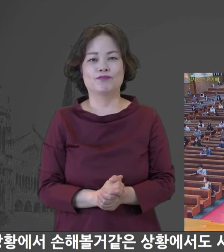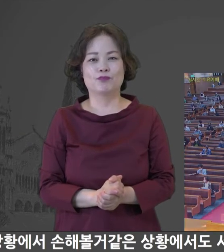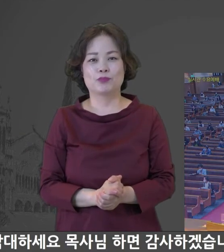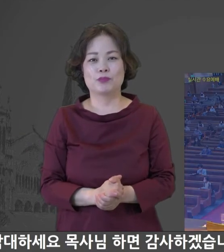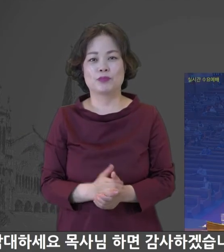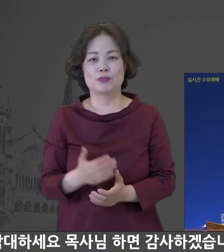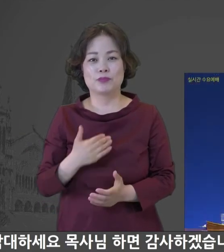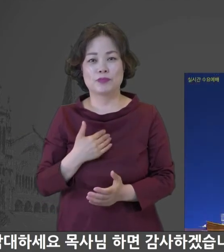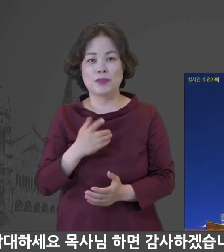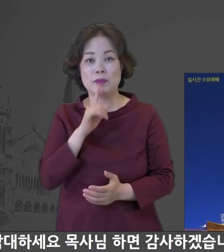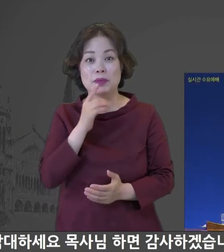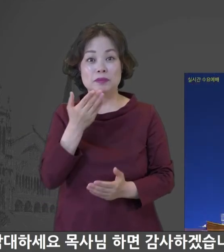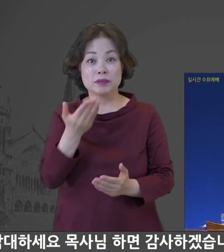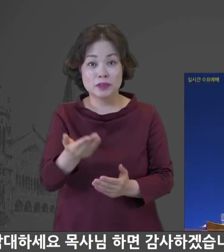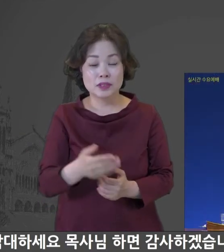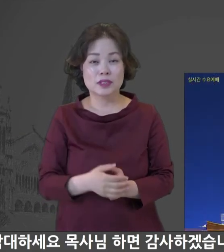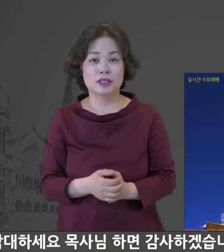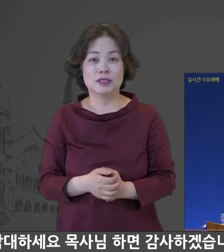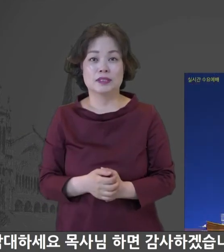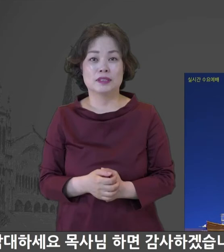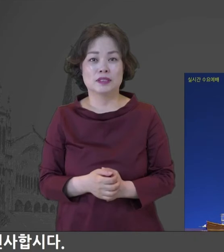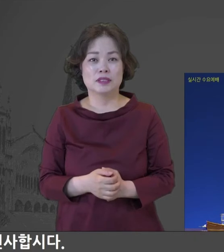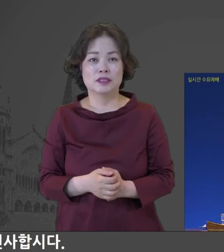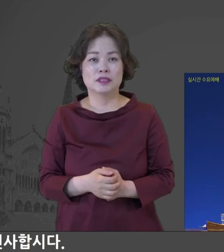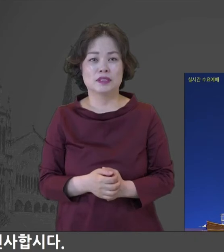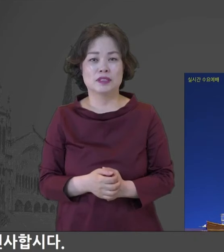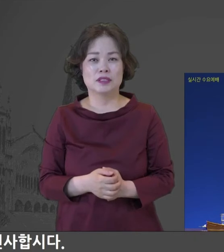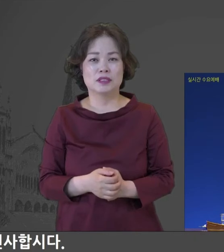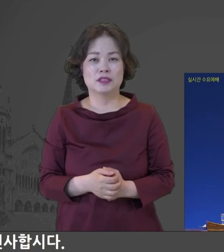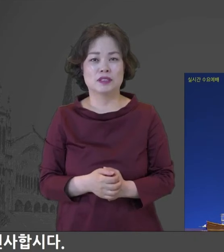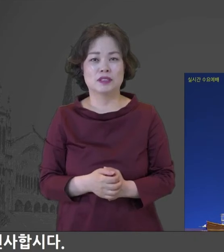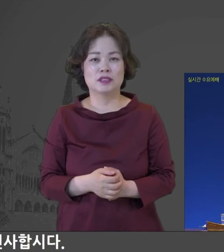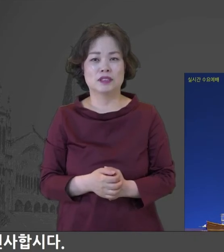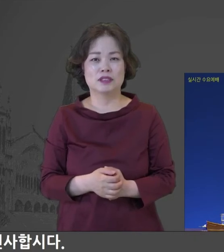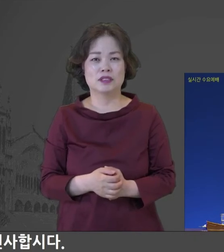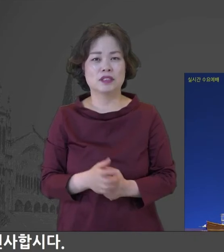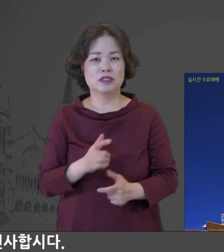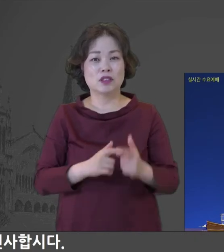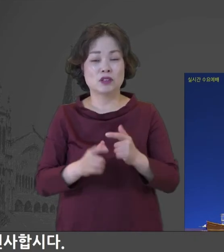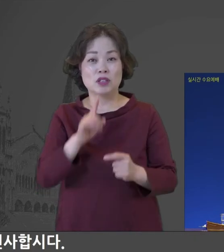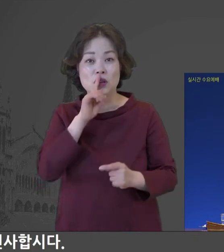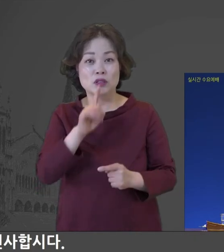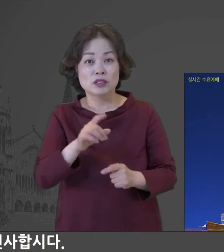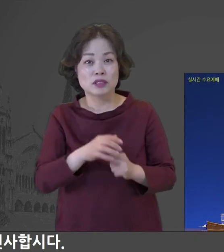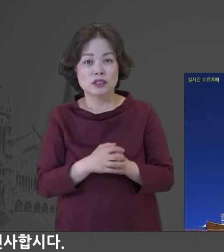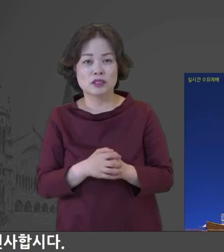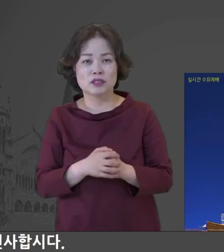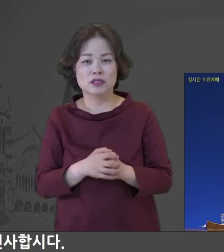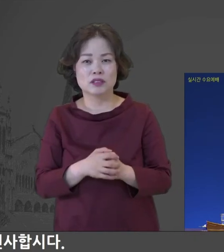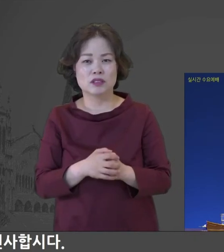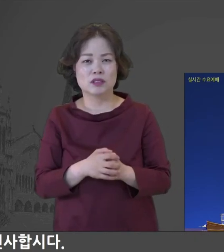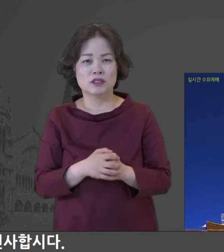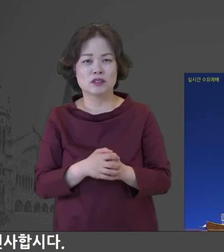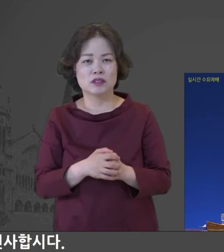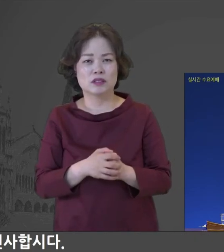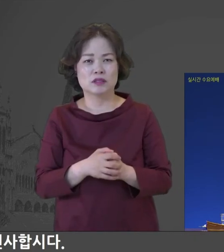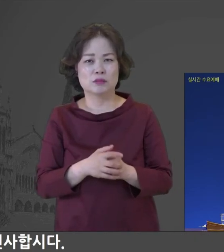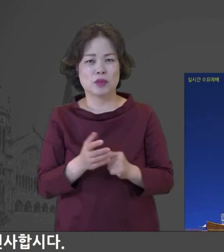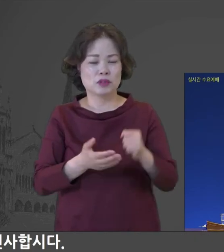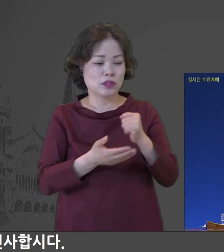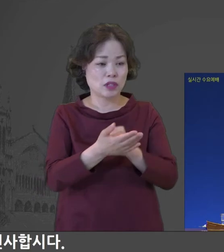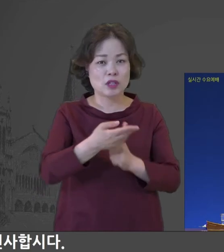제가 앞에서도 말씀드렸습니다. You must go on, 이 말은 더 이상 저에게는 영향을 주지